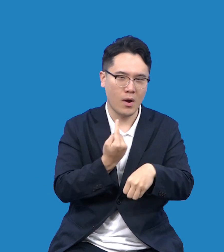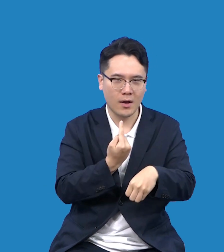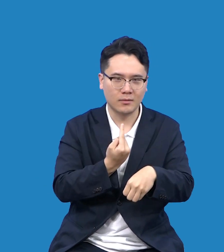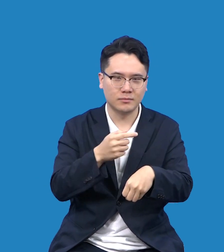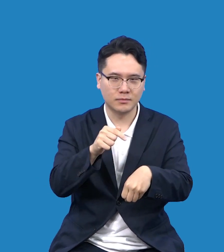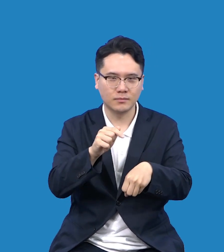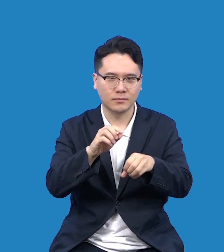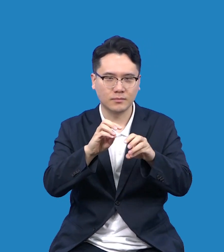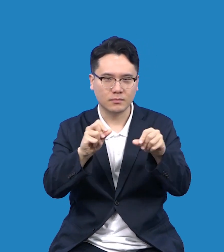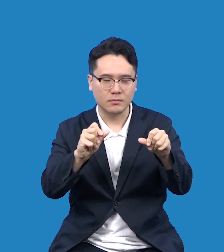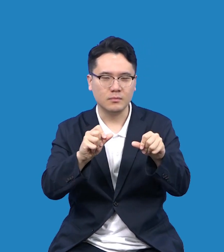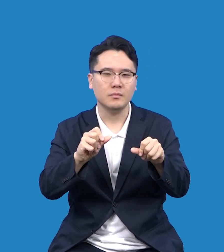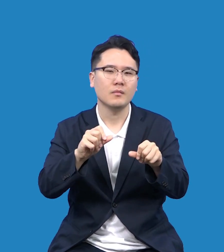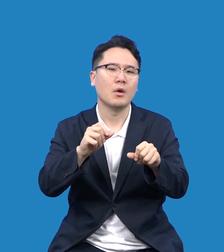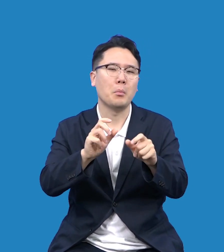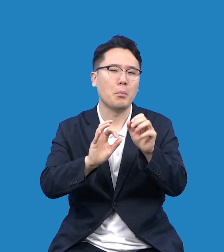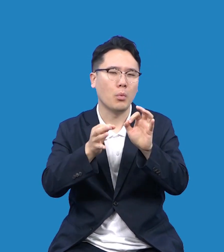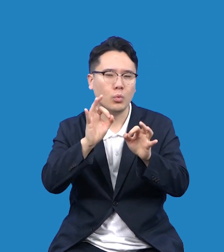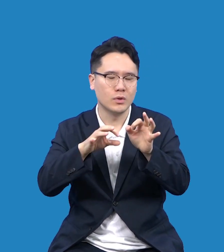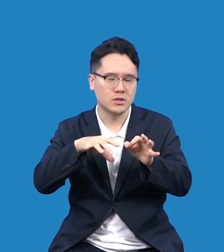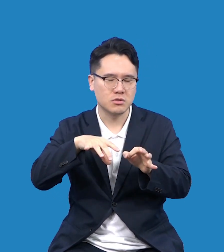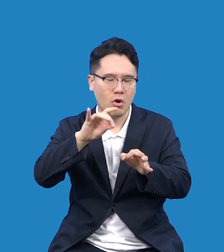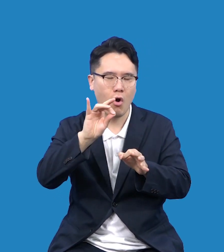처음 익을 즈음이었더라.